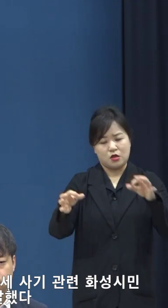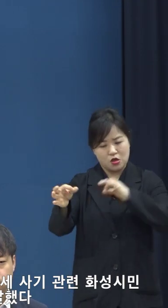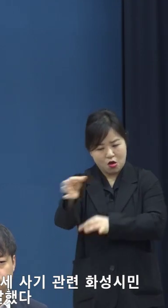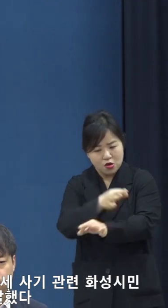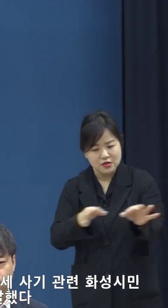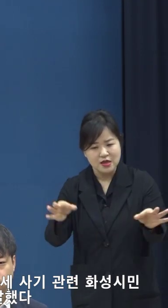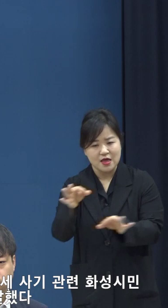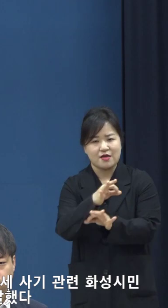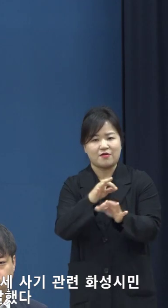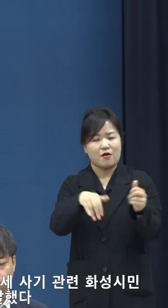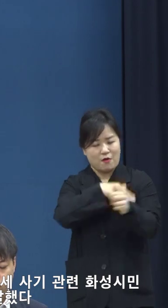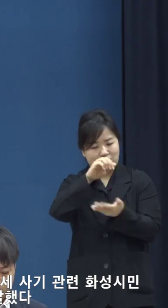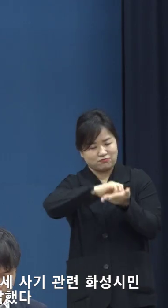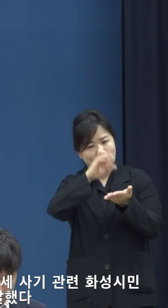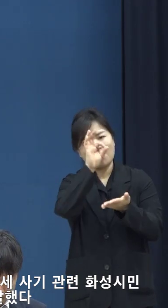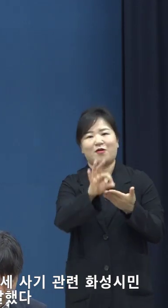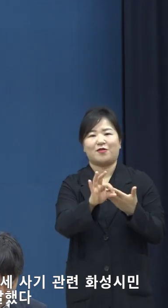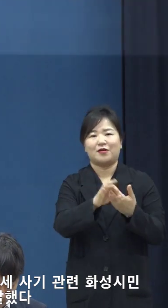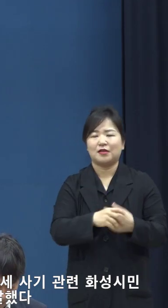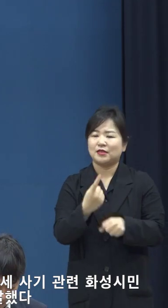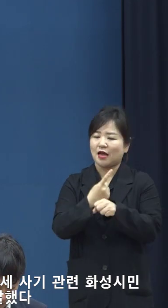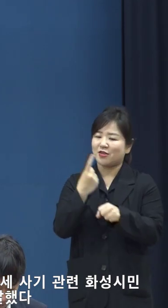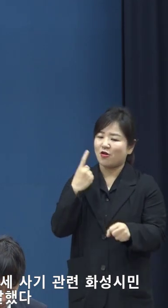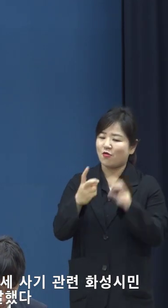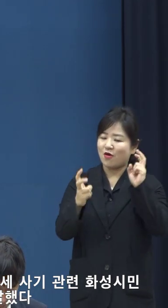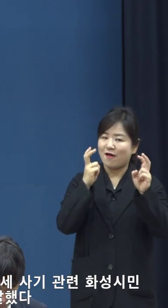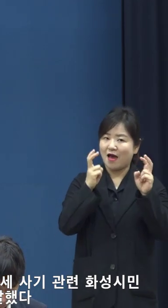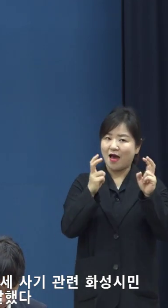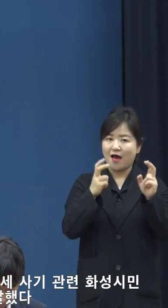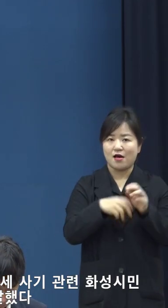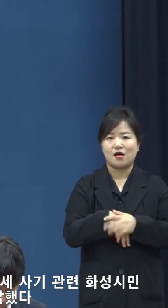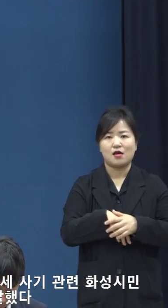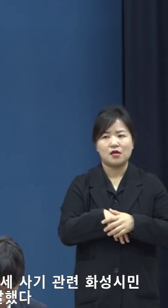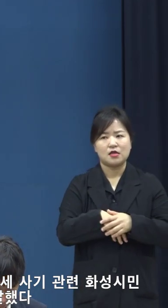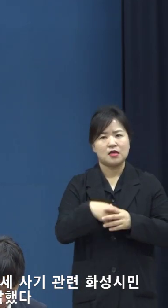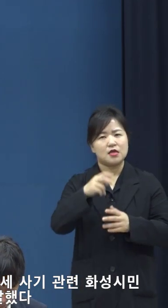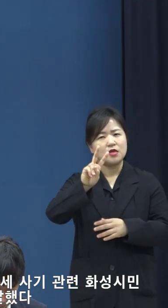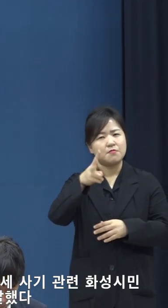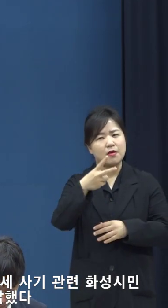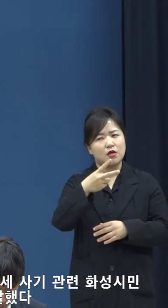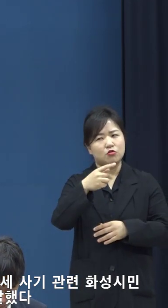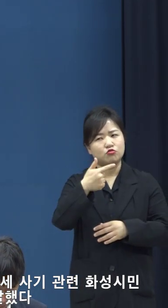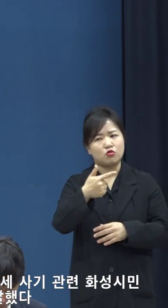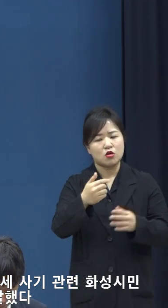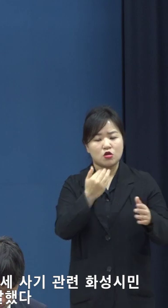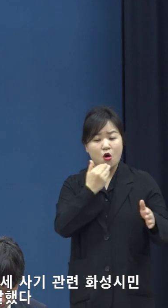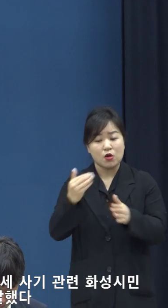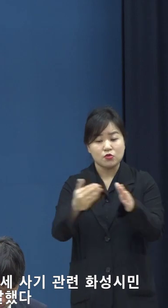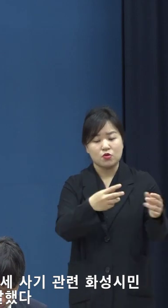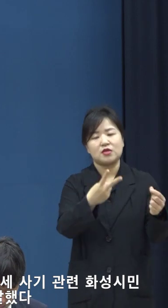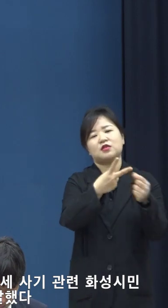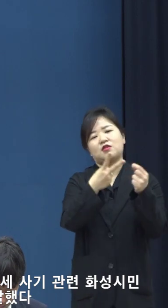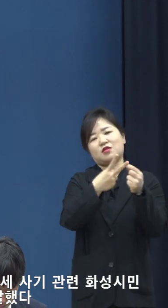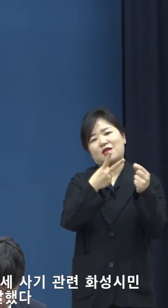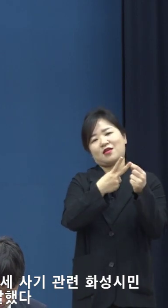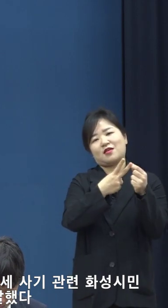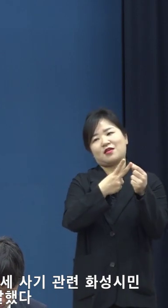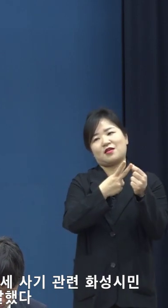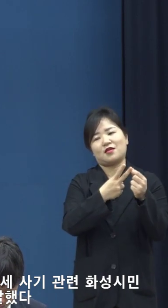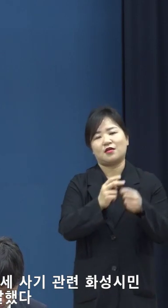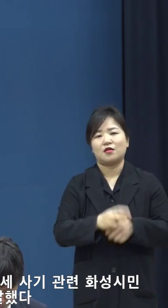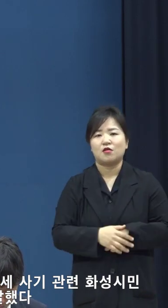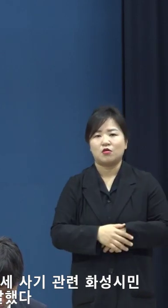경제 수치상으로. 그리고 작년도에 우리 화성에 있는 기업이 총 수출액이 206억 달러로 경기도 내 1위예요.